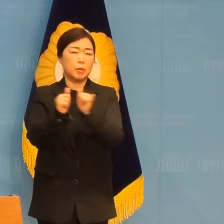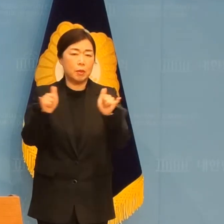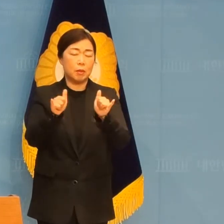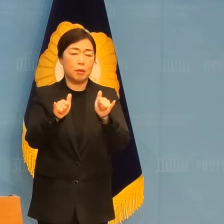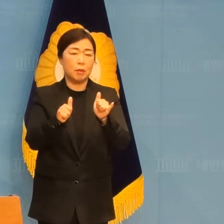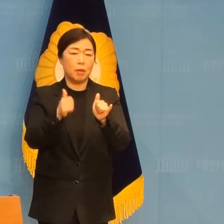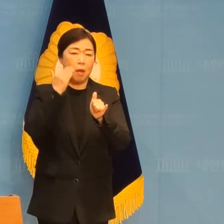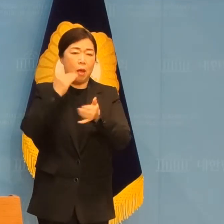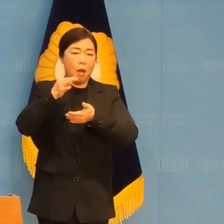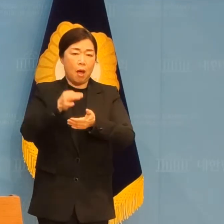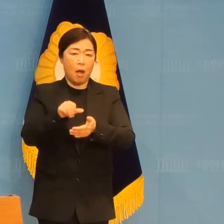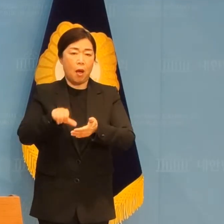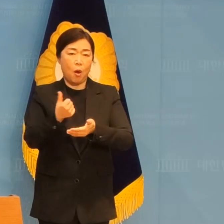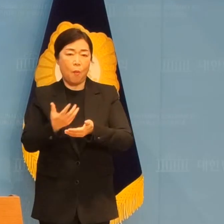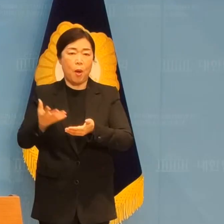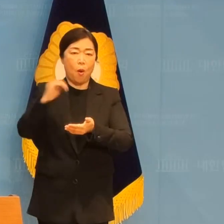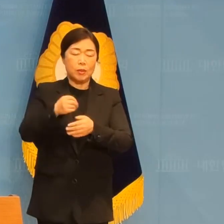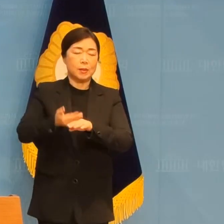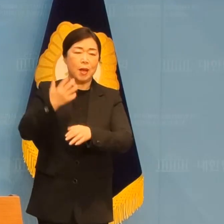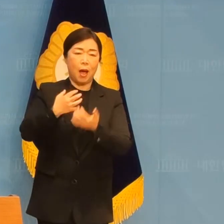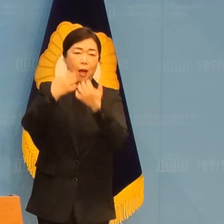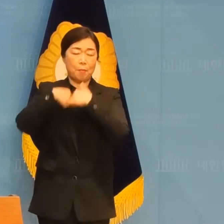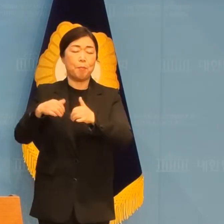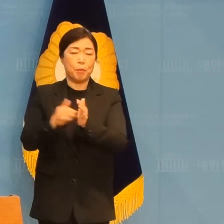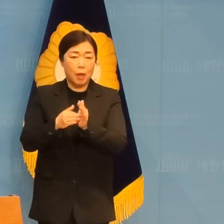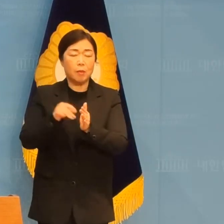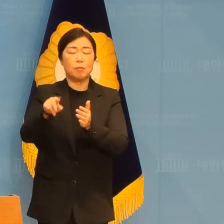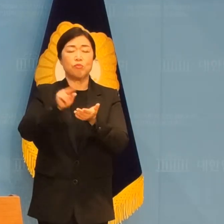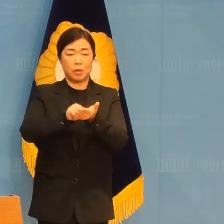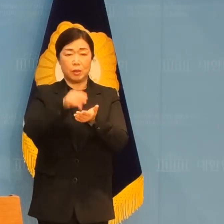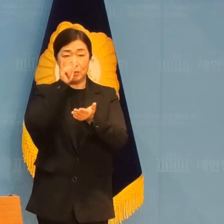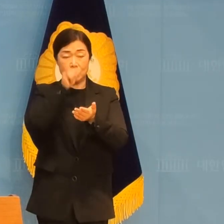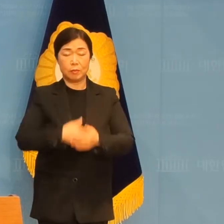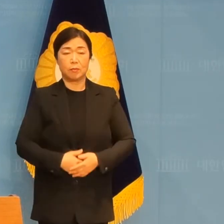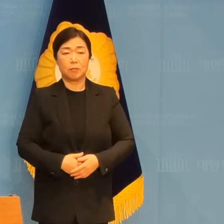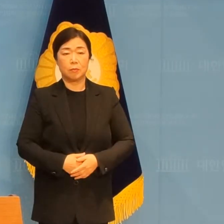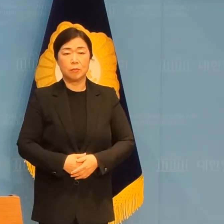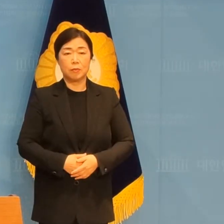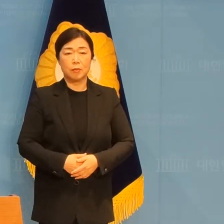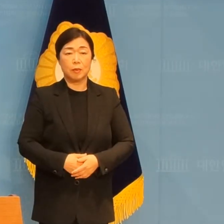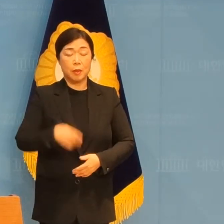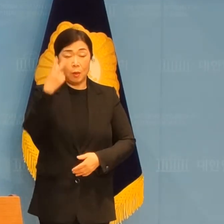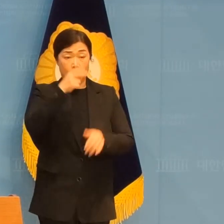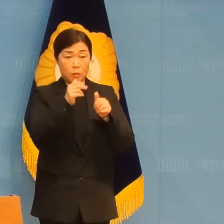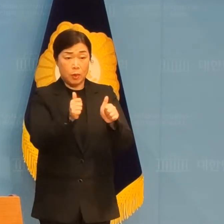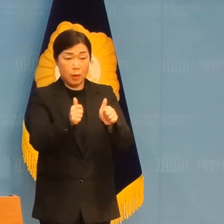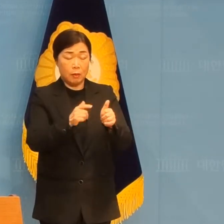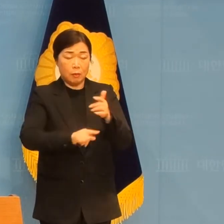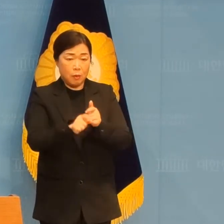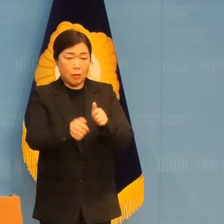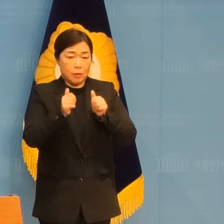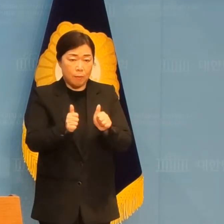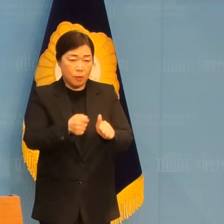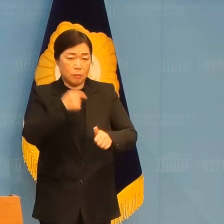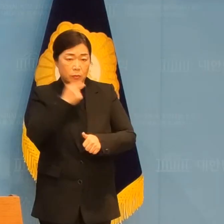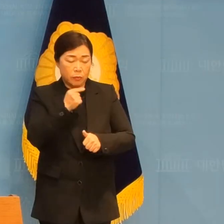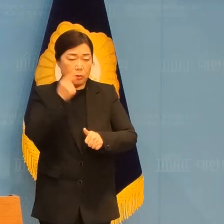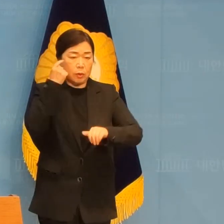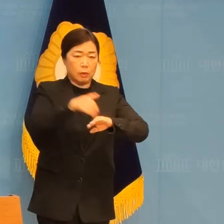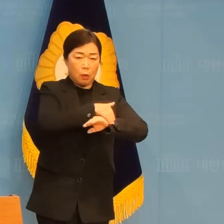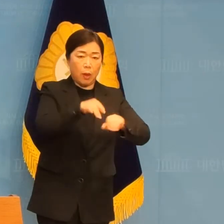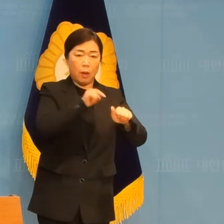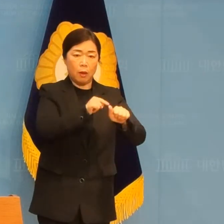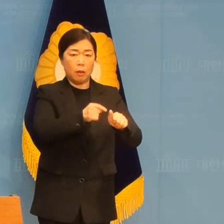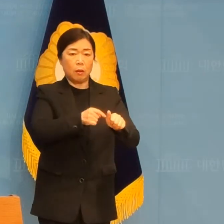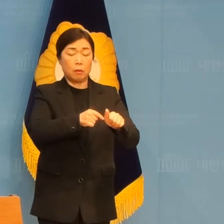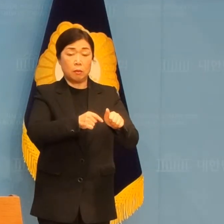국민의 재산과 정의가 흔들리는 상황에서 문제를 제기한 검사들을 징계하겠다는 발상은 상식을